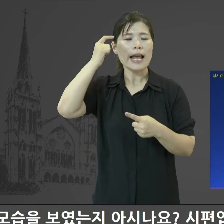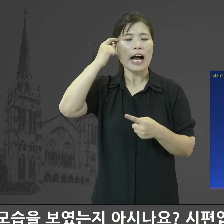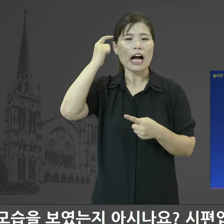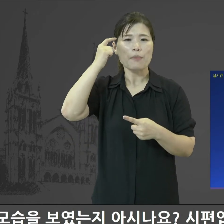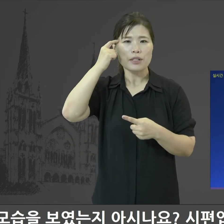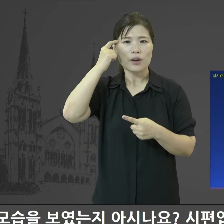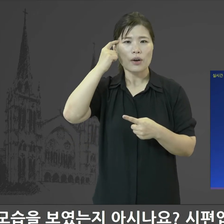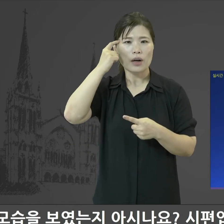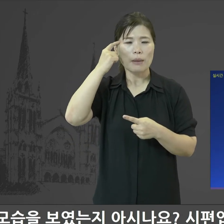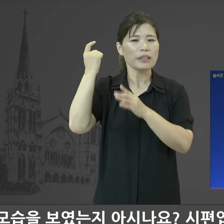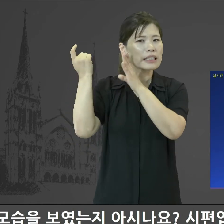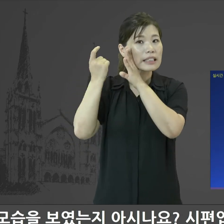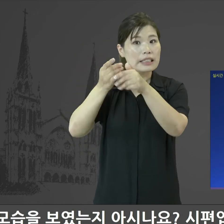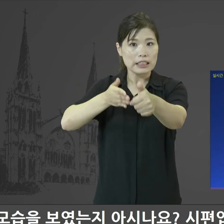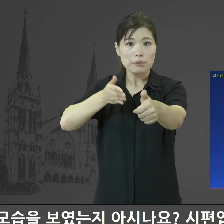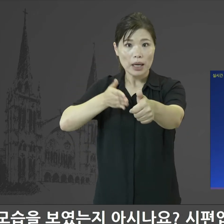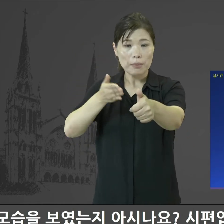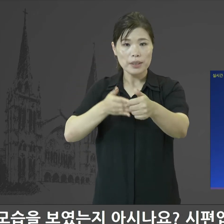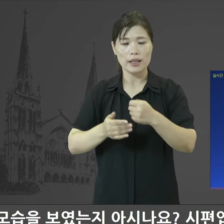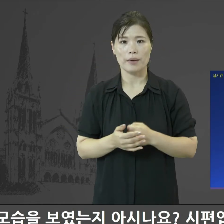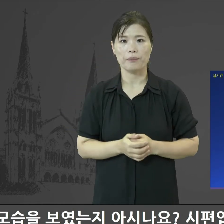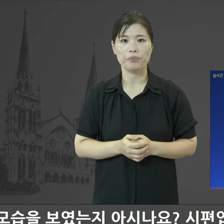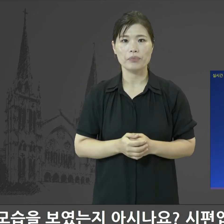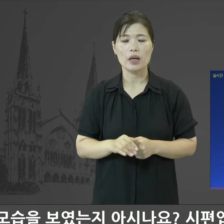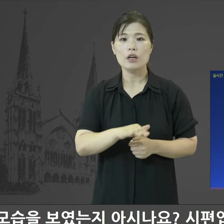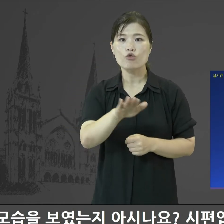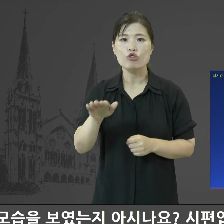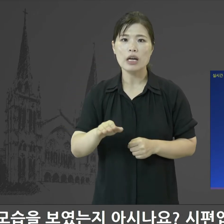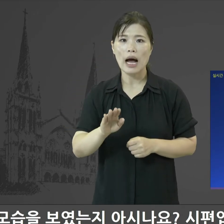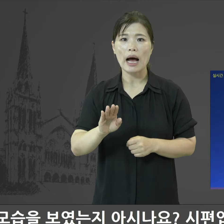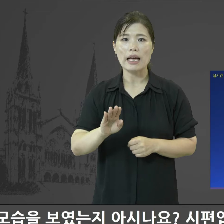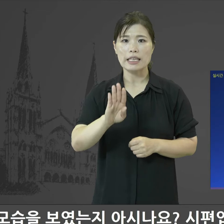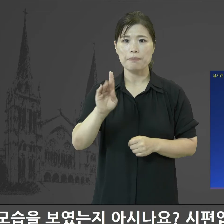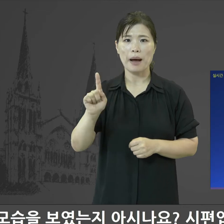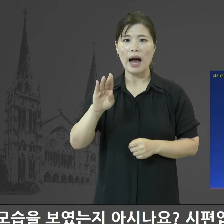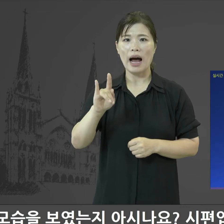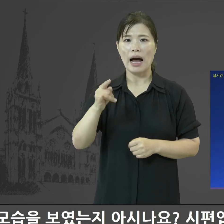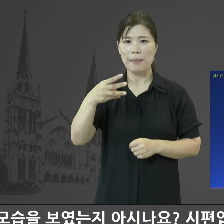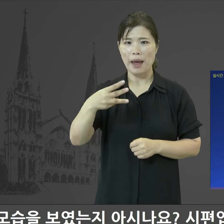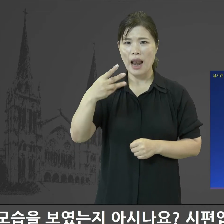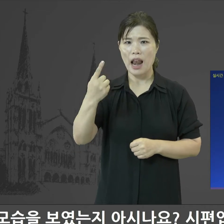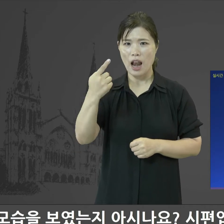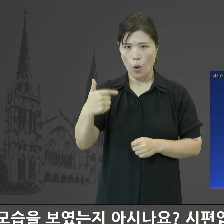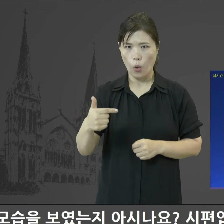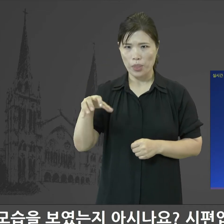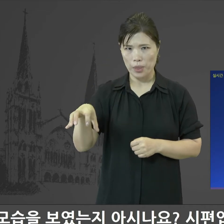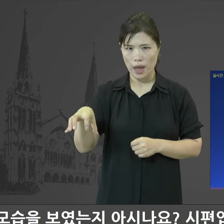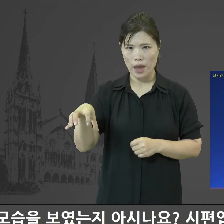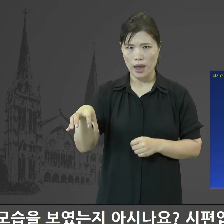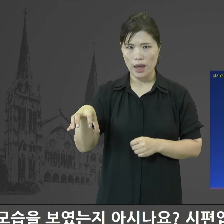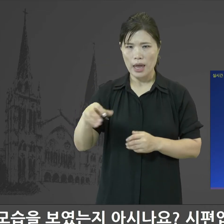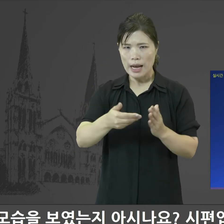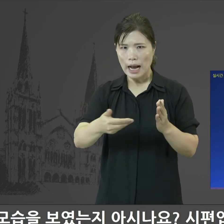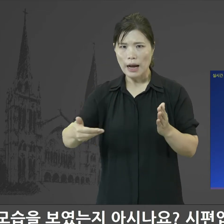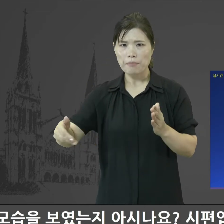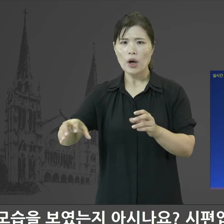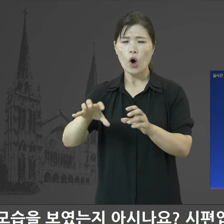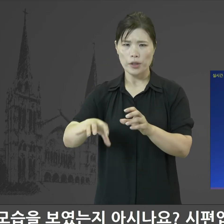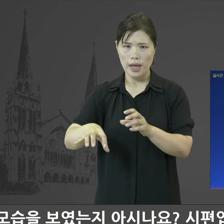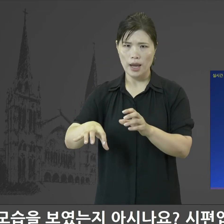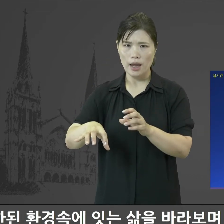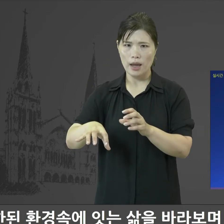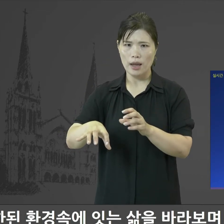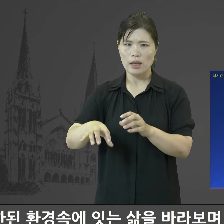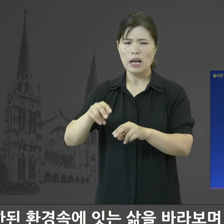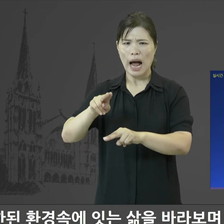한번 들어보시기 바랍니다. 우리가 바벨론의 여러 강변 거기에 앉아서 시온을 기억하며